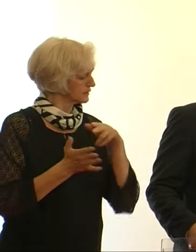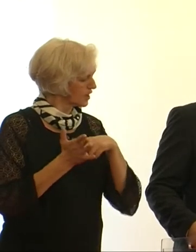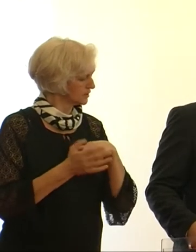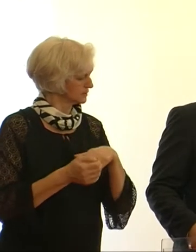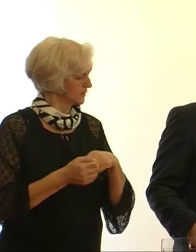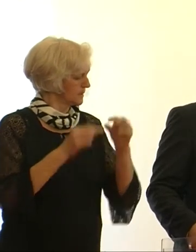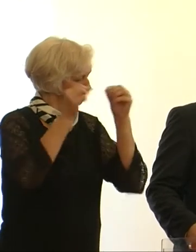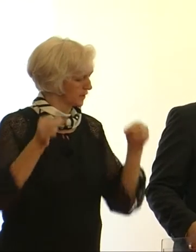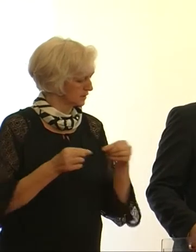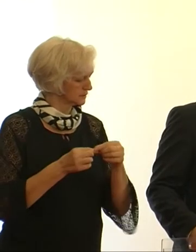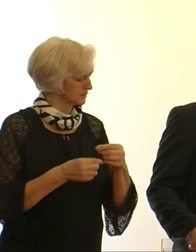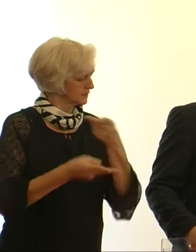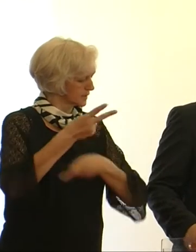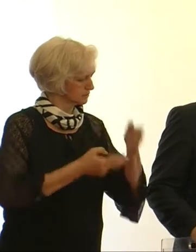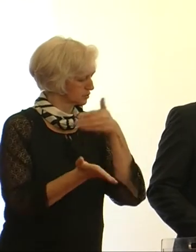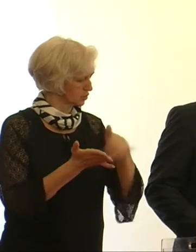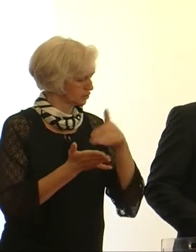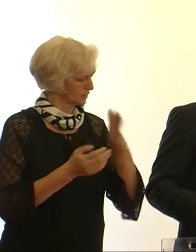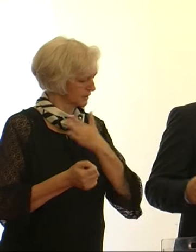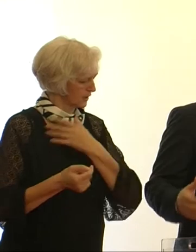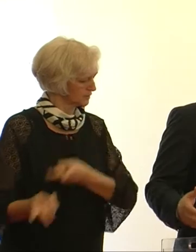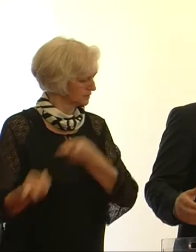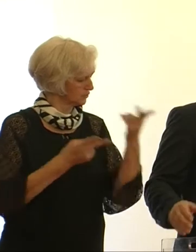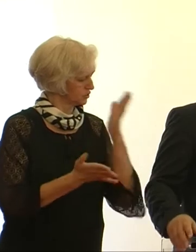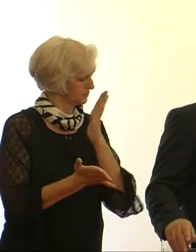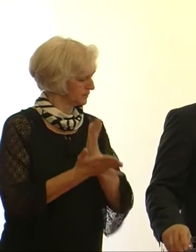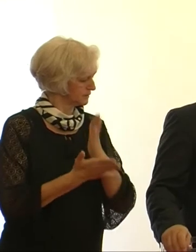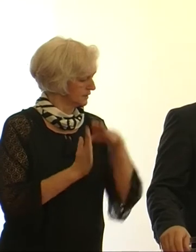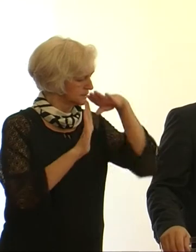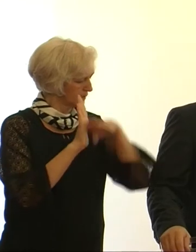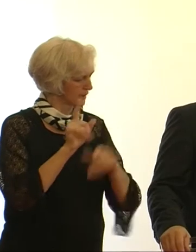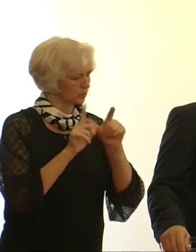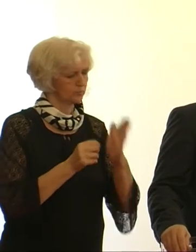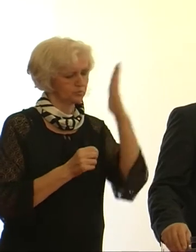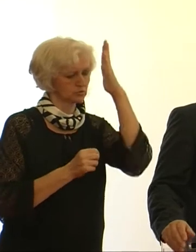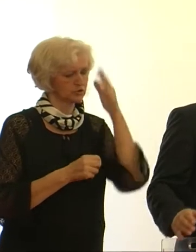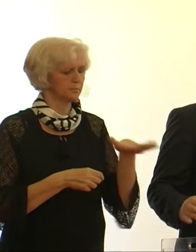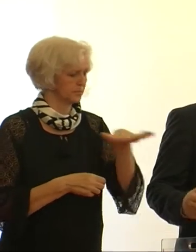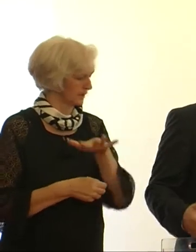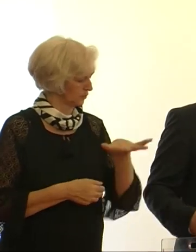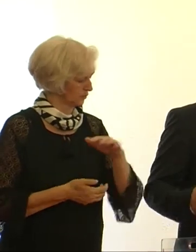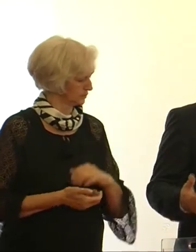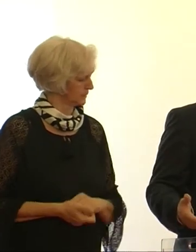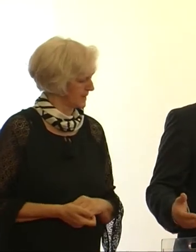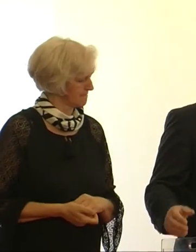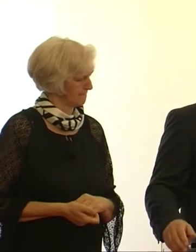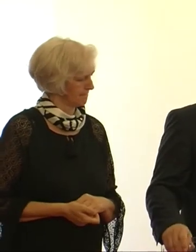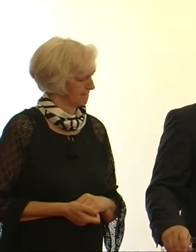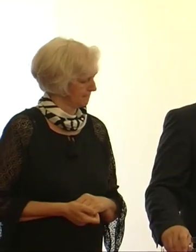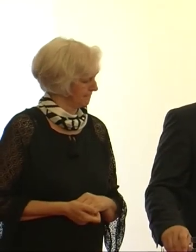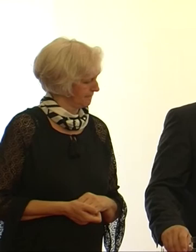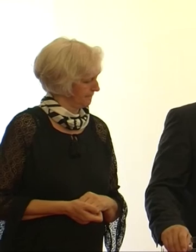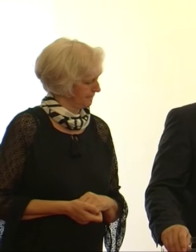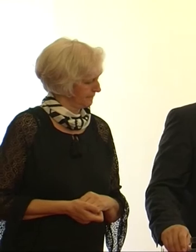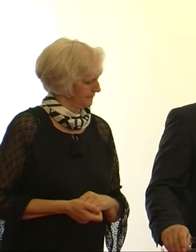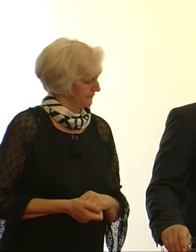protiv svih oblika kriminala i korupcije, dakle očuvanje mira i stabilnosti i u Bosni i Hercegovini i regionu kao preduvjeta opće